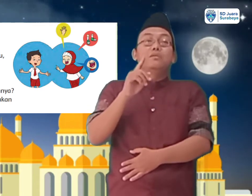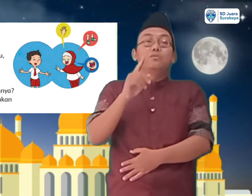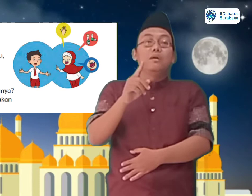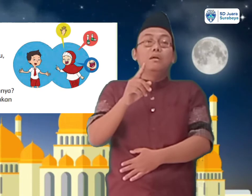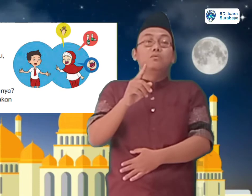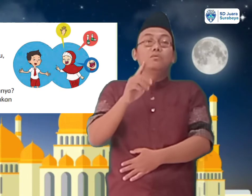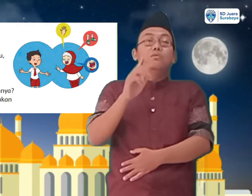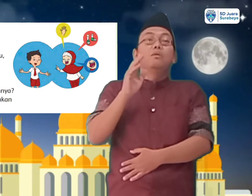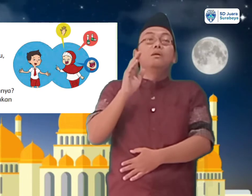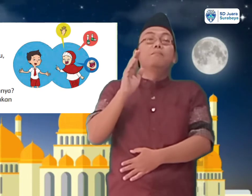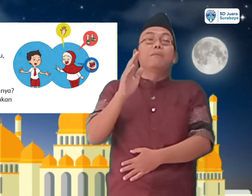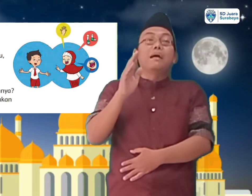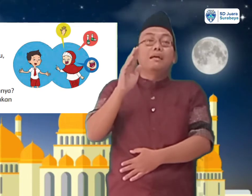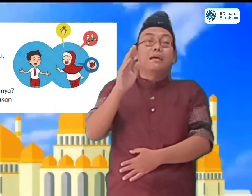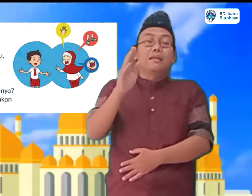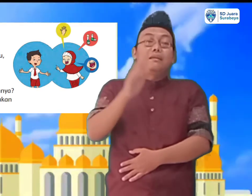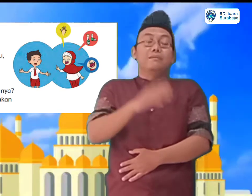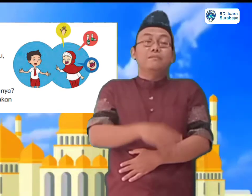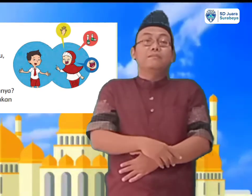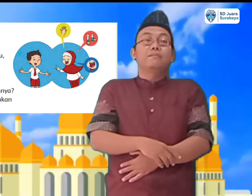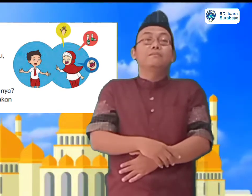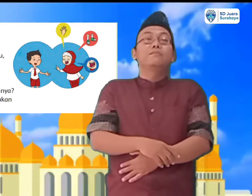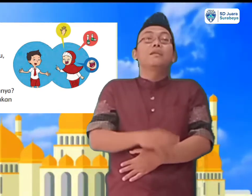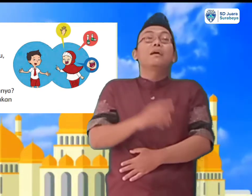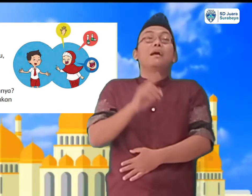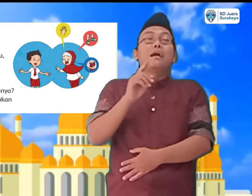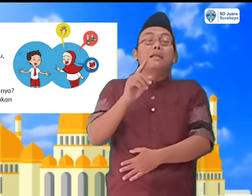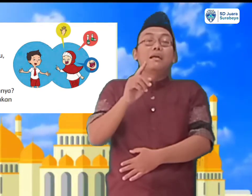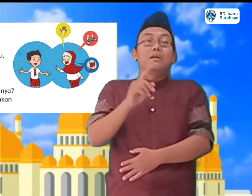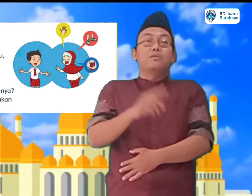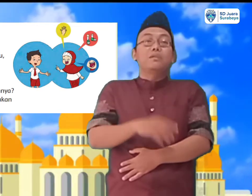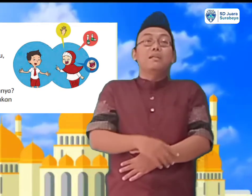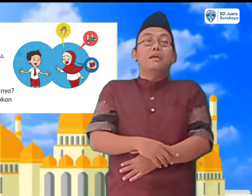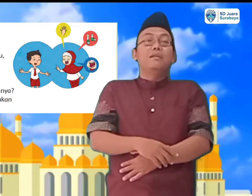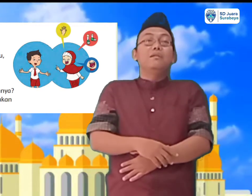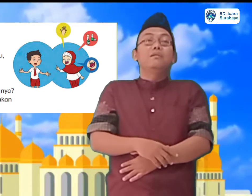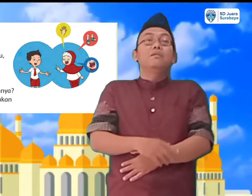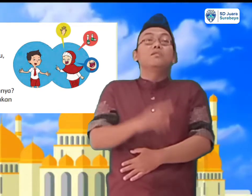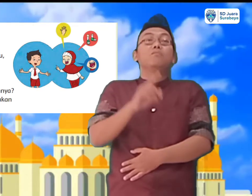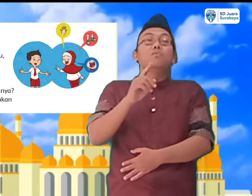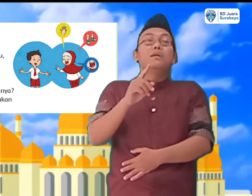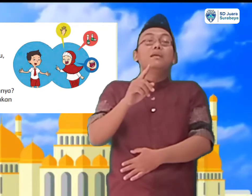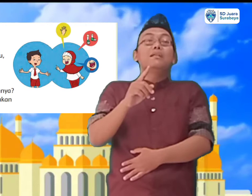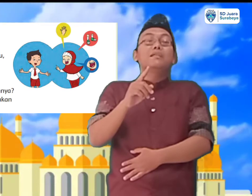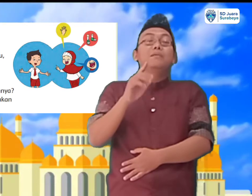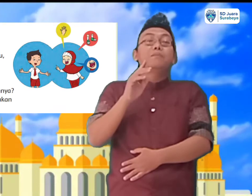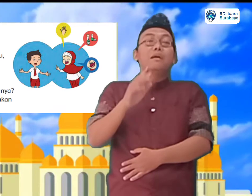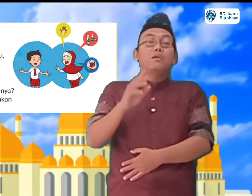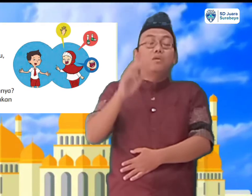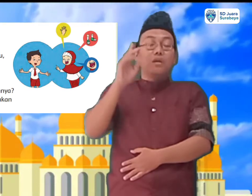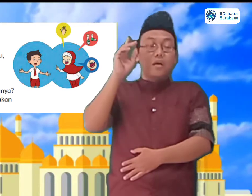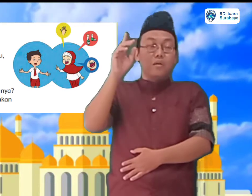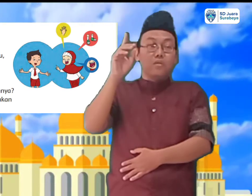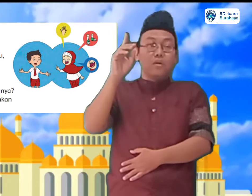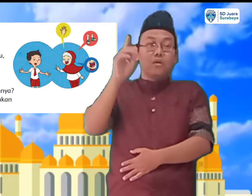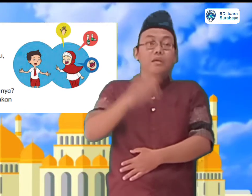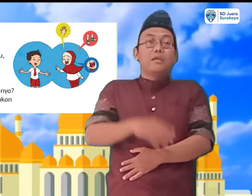makan. Anak-anakku sekalian, semua yang diciptakan oleh Allah itu pasti